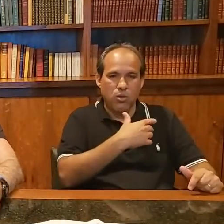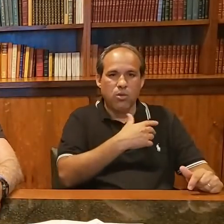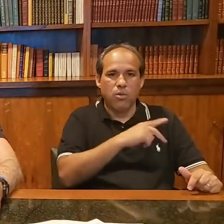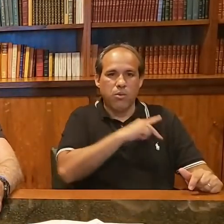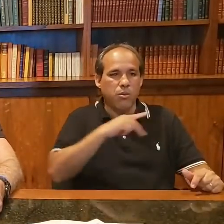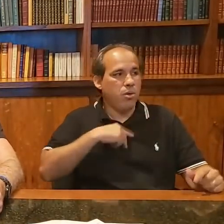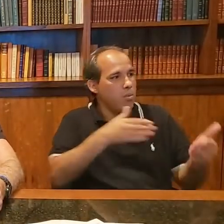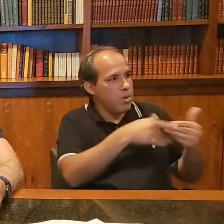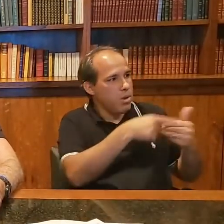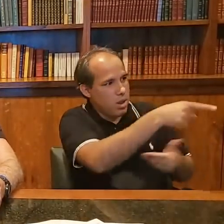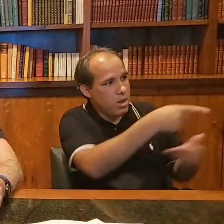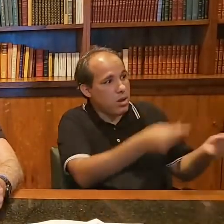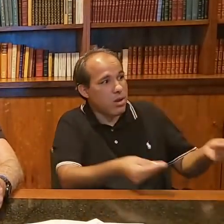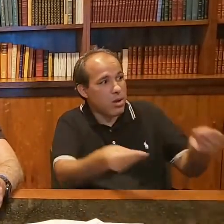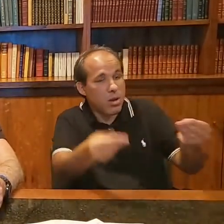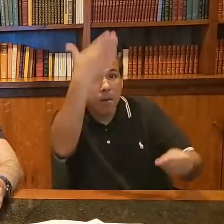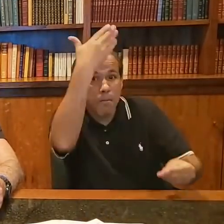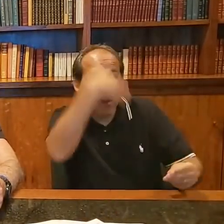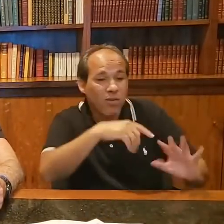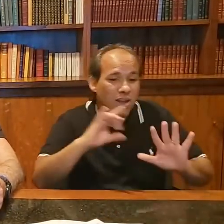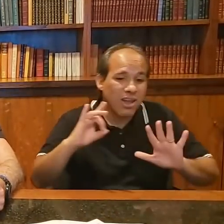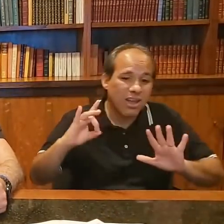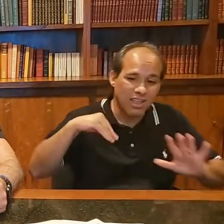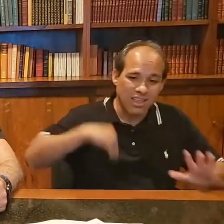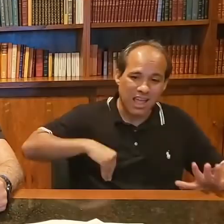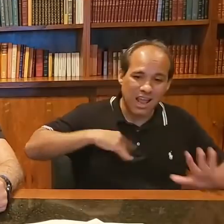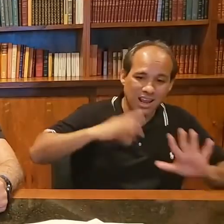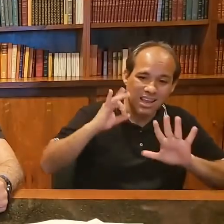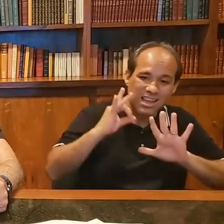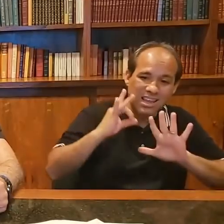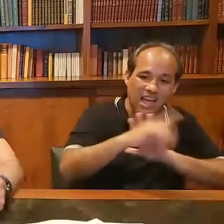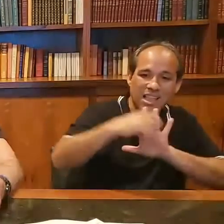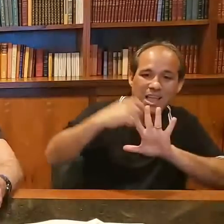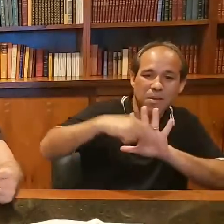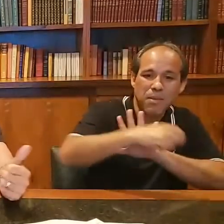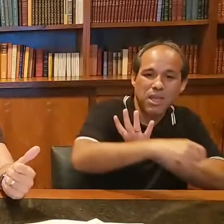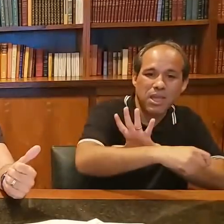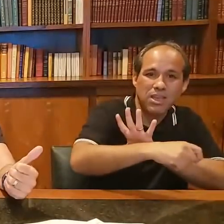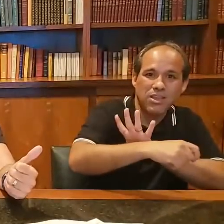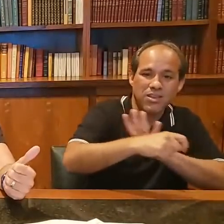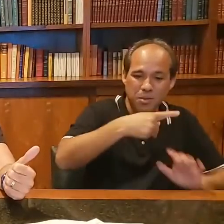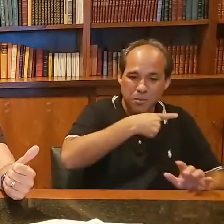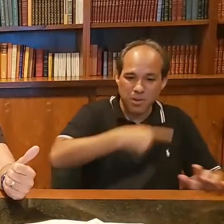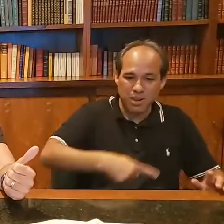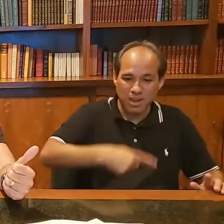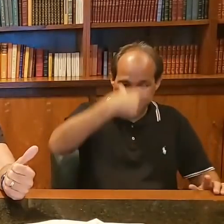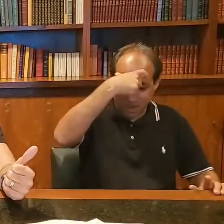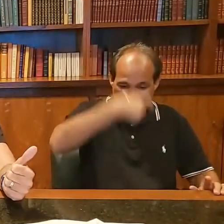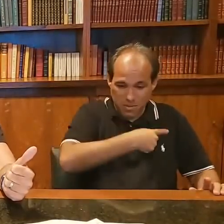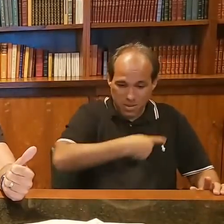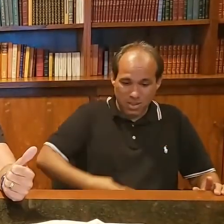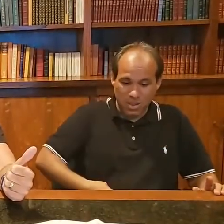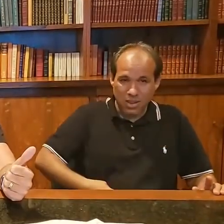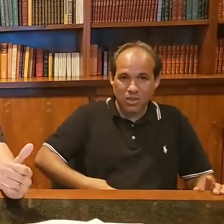ganhei mês a mês como presidente da República, né? Desde janeiro de 2019, mais ou menos